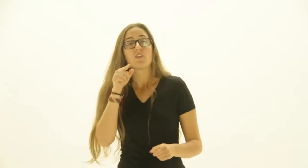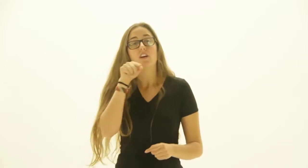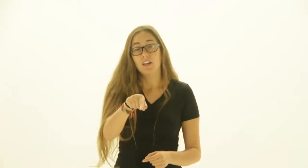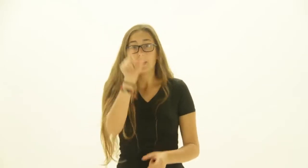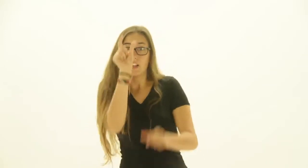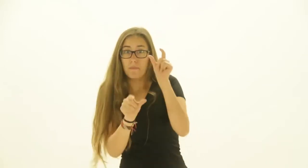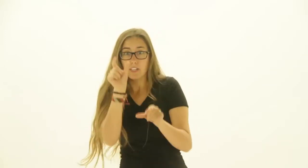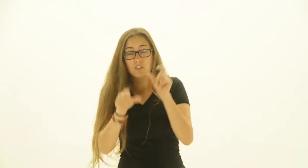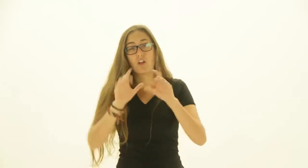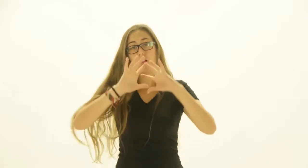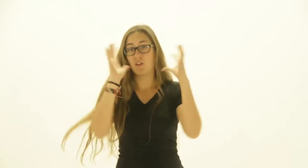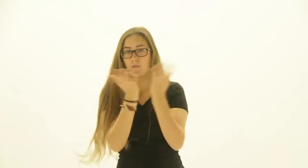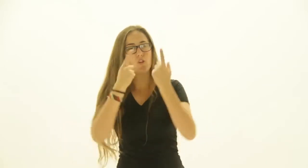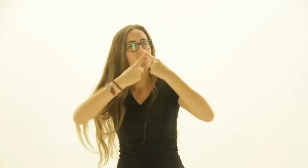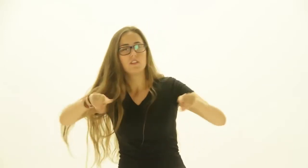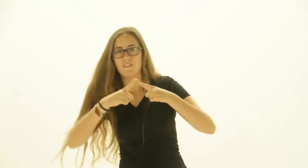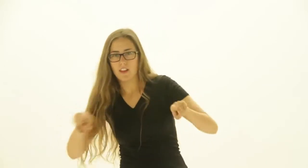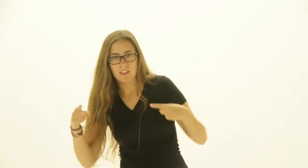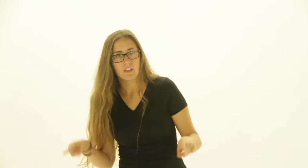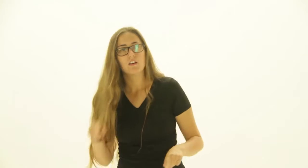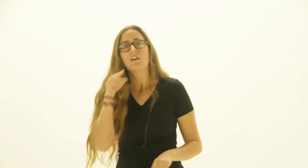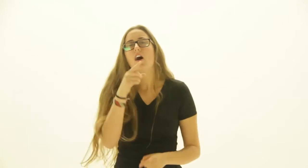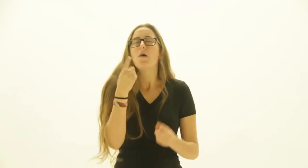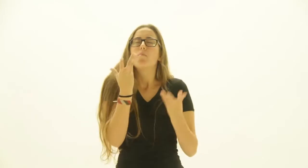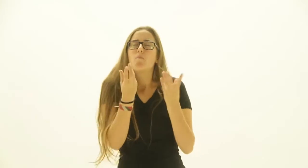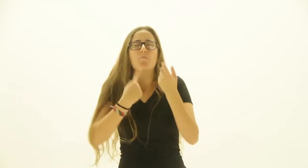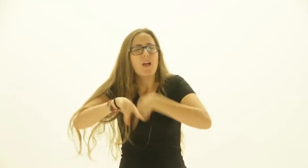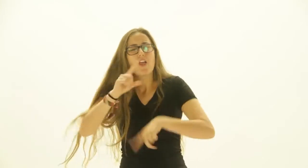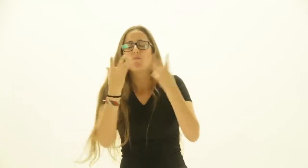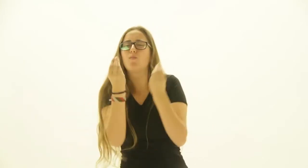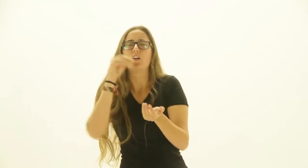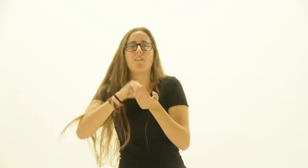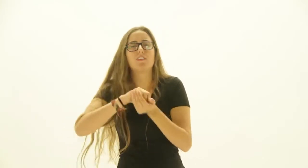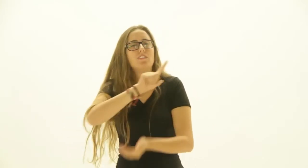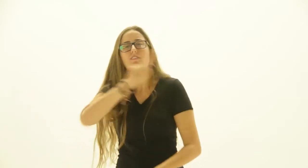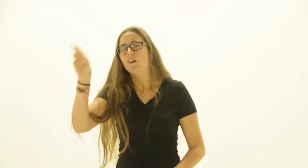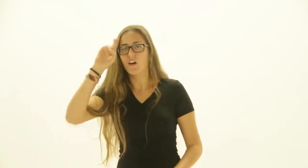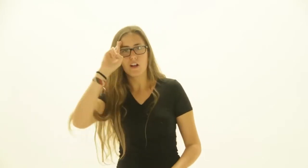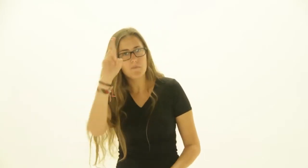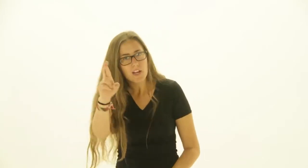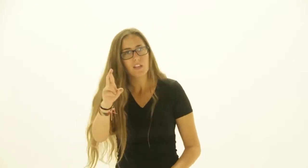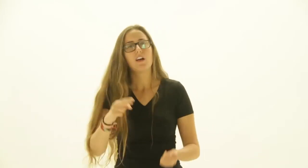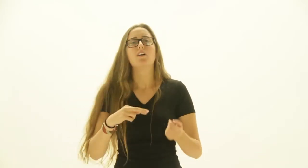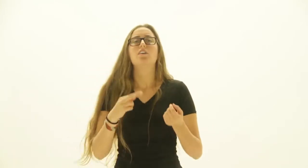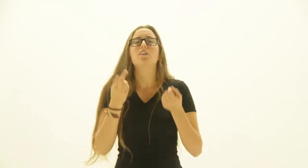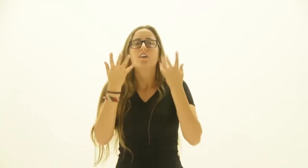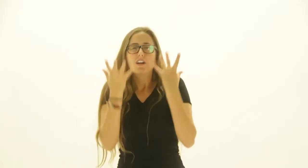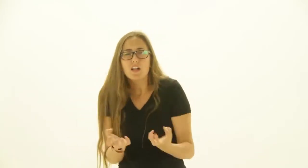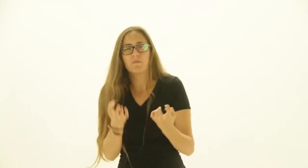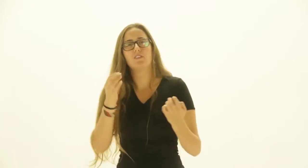Pero esa diversidad en el mundo y esa existencia no significa muchas veces que se respete esa diversidad.